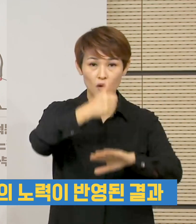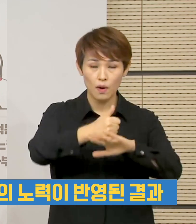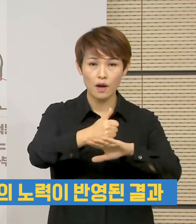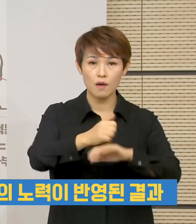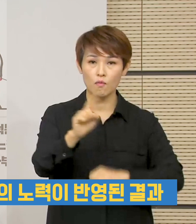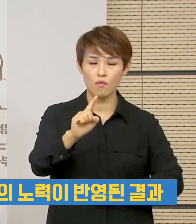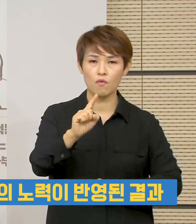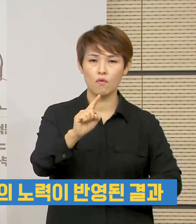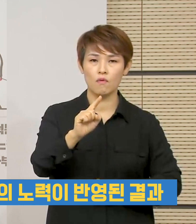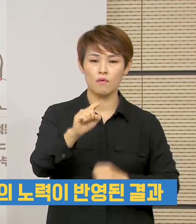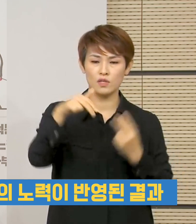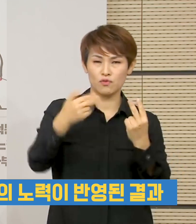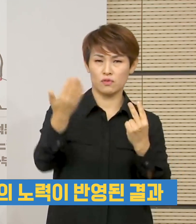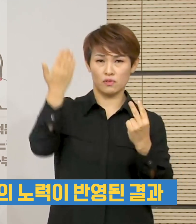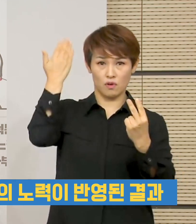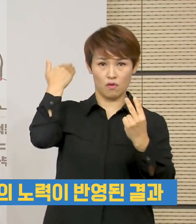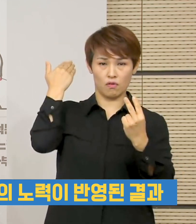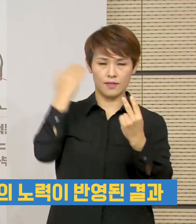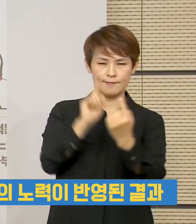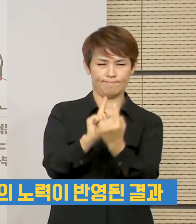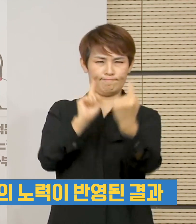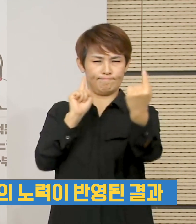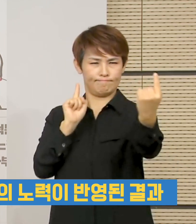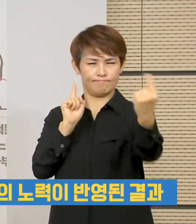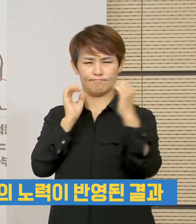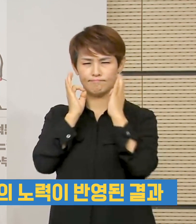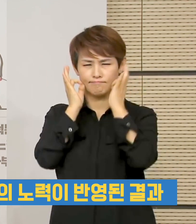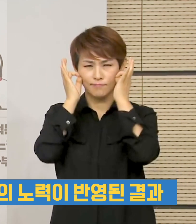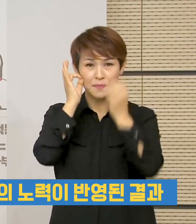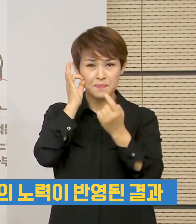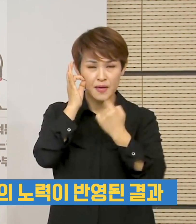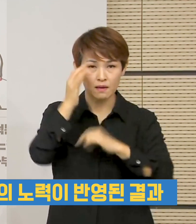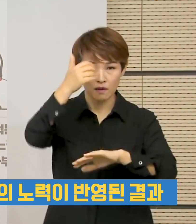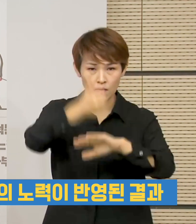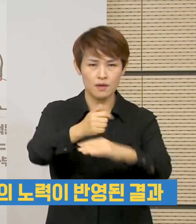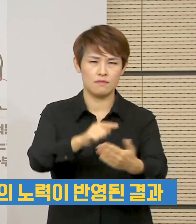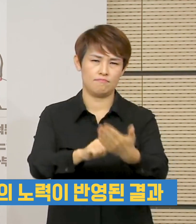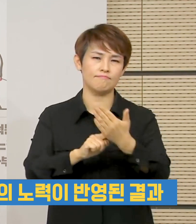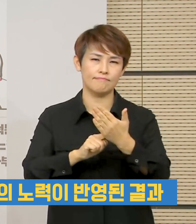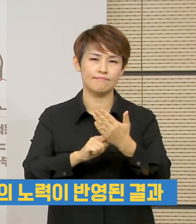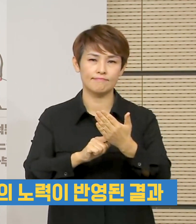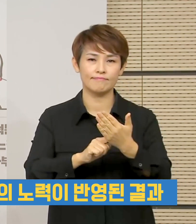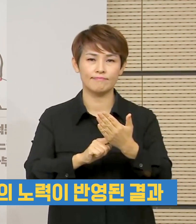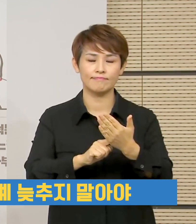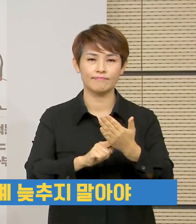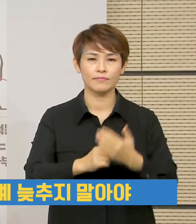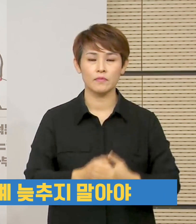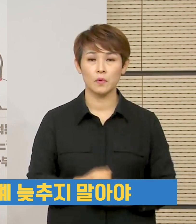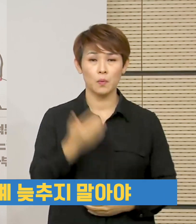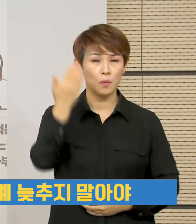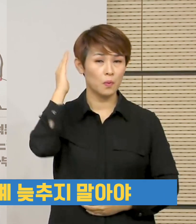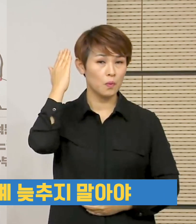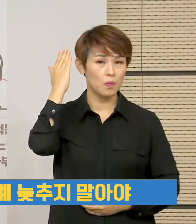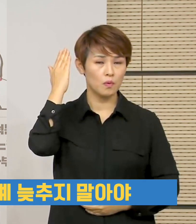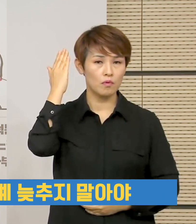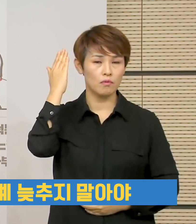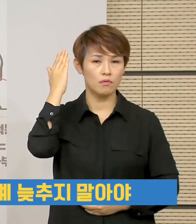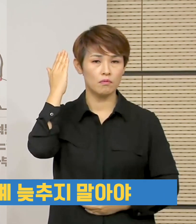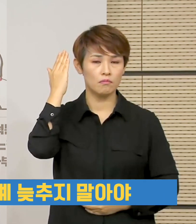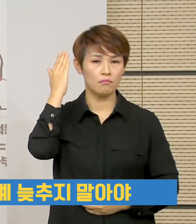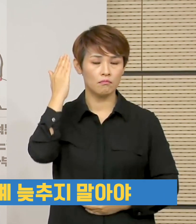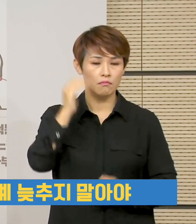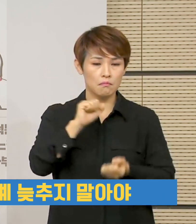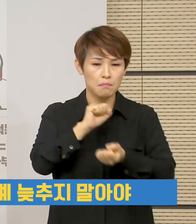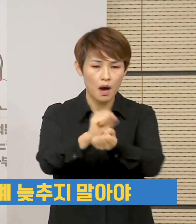전까지 우리 사회의 노력이 반영된 결과 임을 기억해야 합니다 최근에도 감경